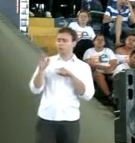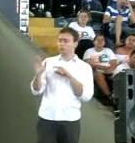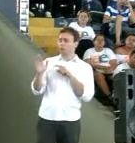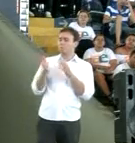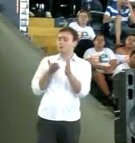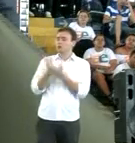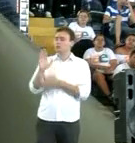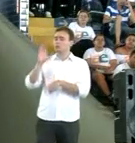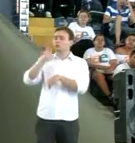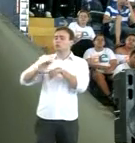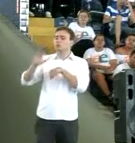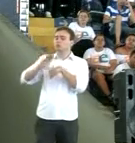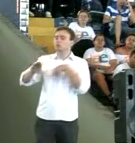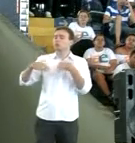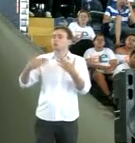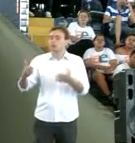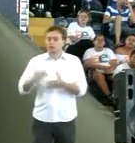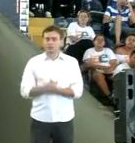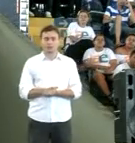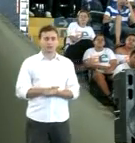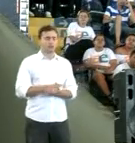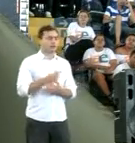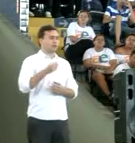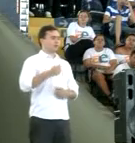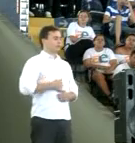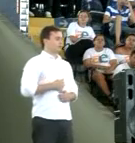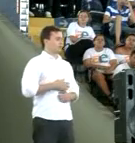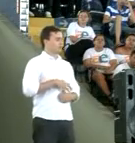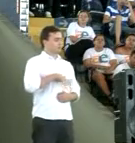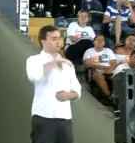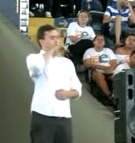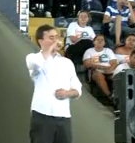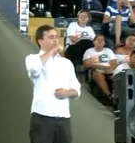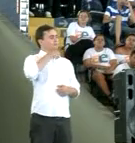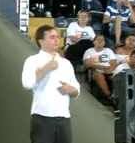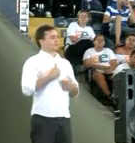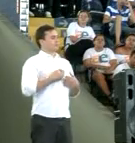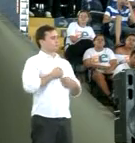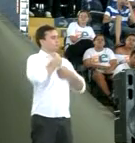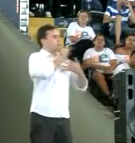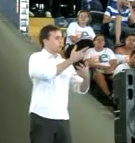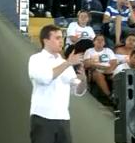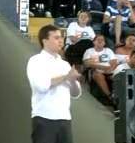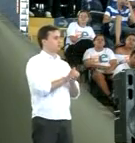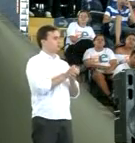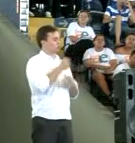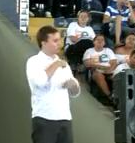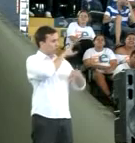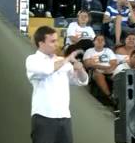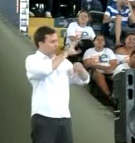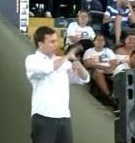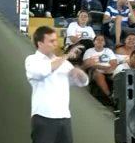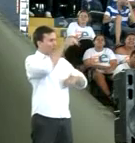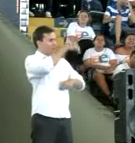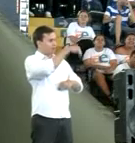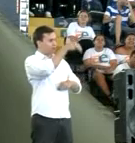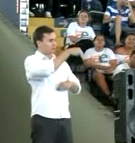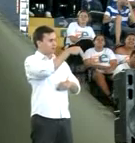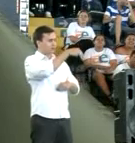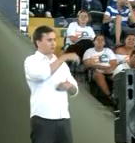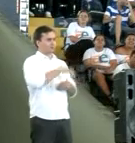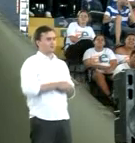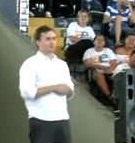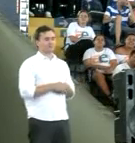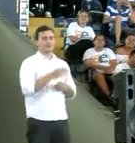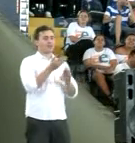quê? Eu abri, enchi o peito e disse: pai, vou fazer matemática. Meu pai nunca